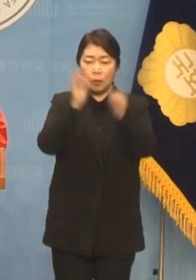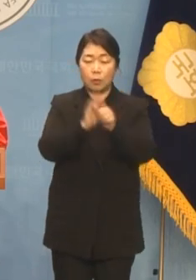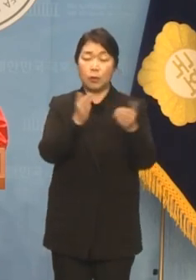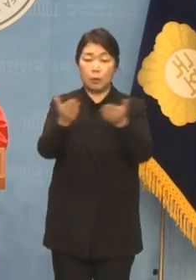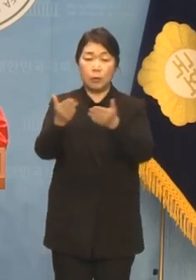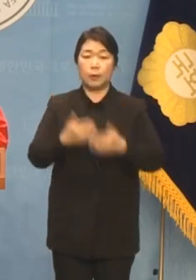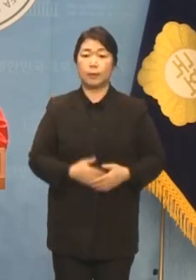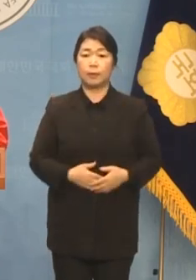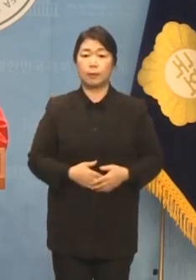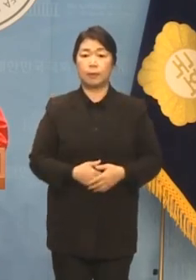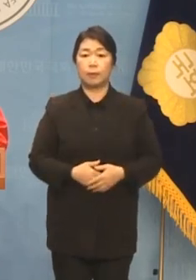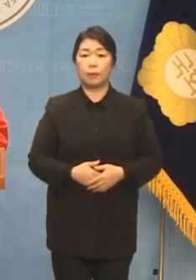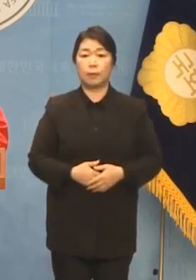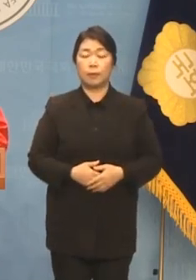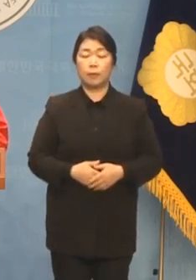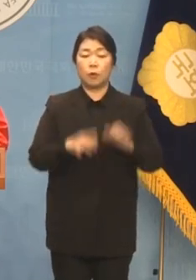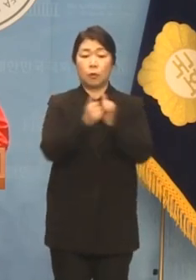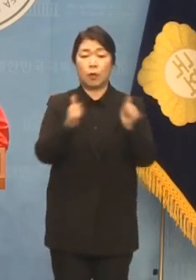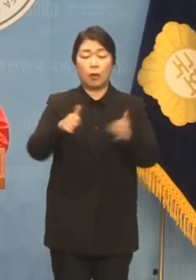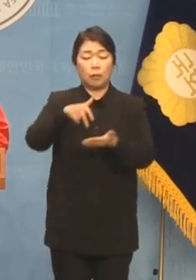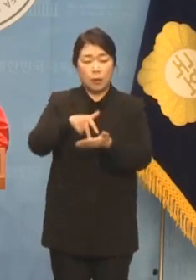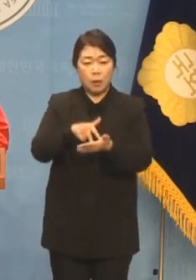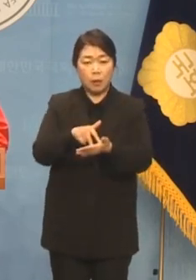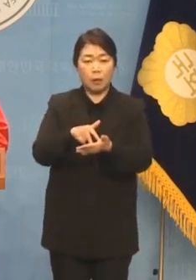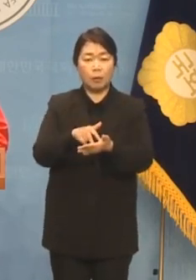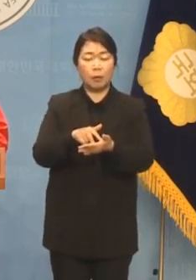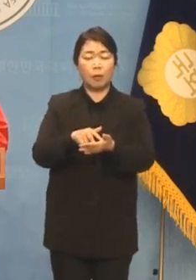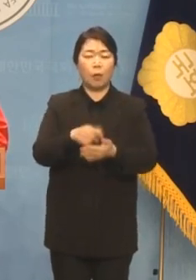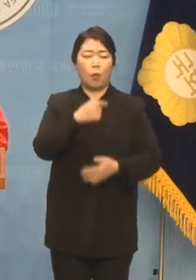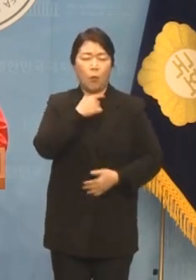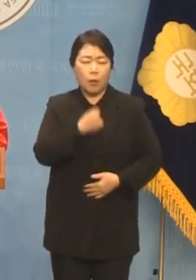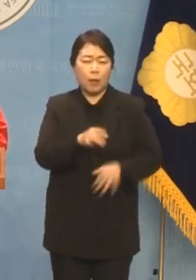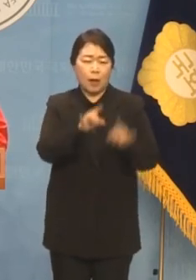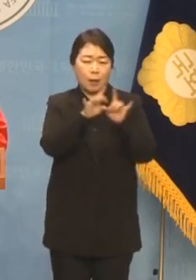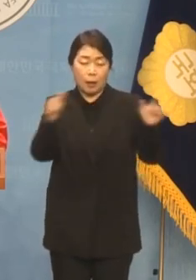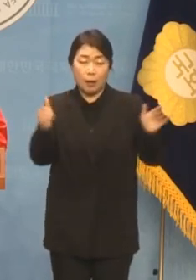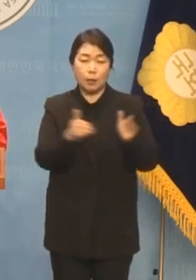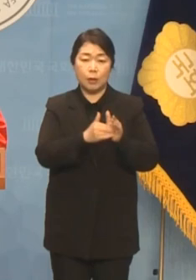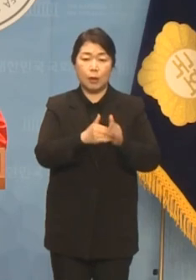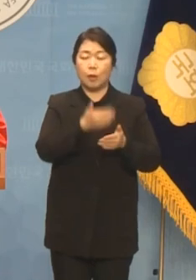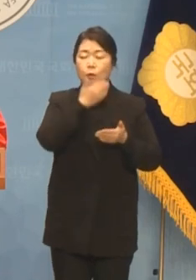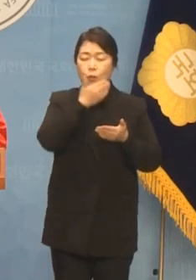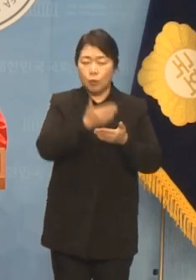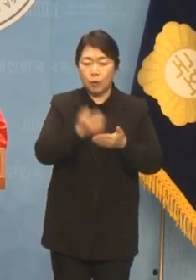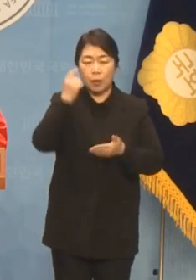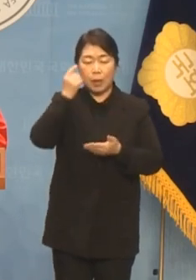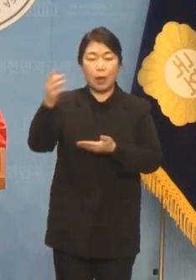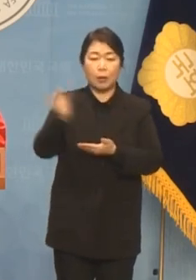다하겠습니다 국민의 목소리 바람 하나하나를 소중히 받들고